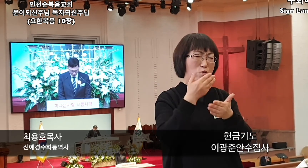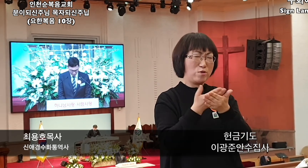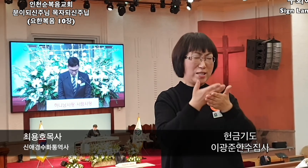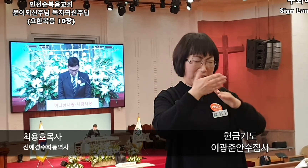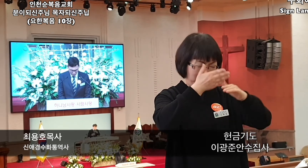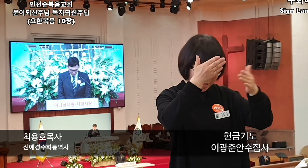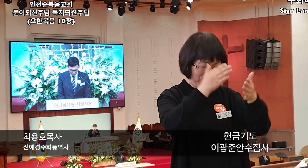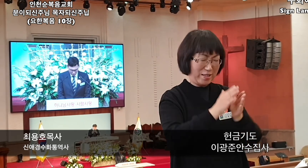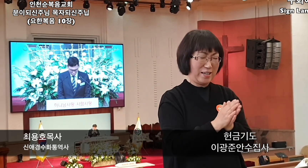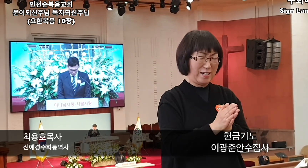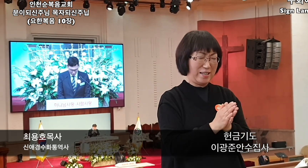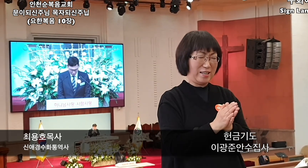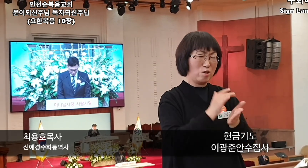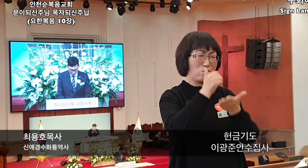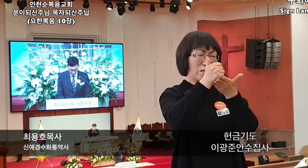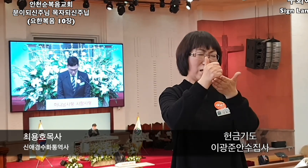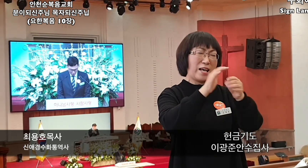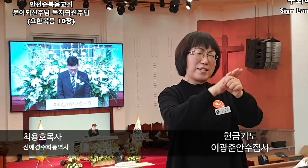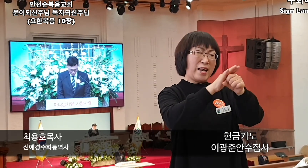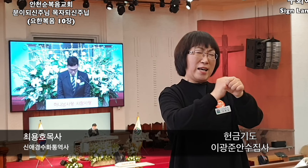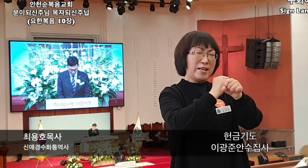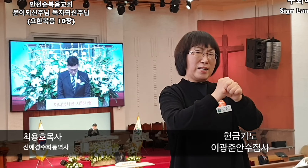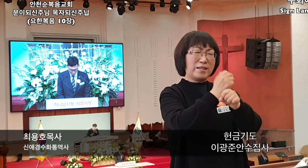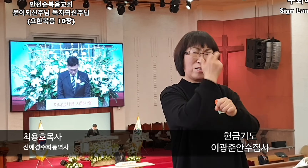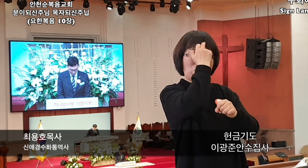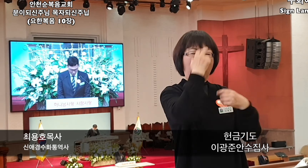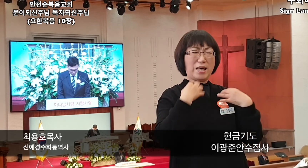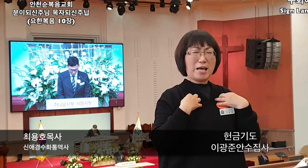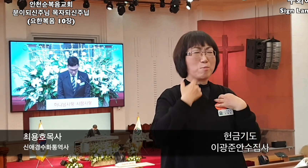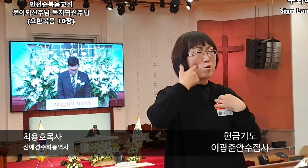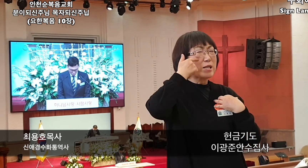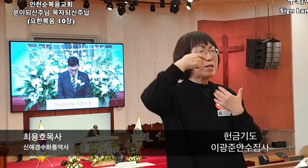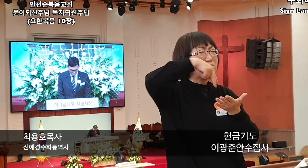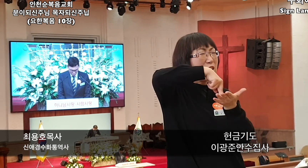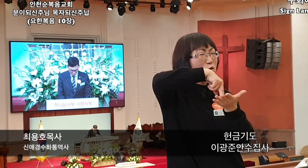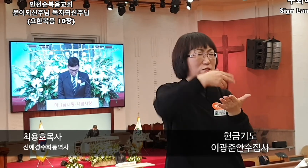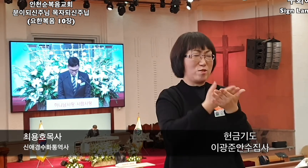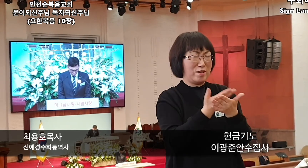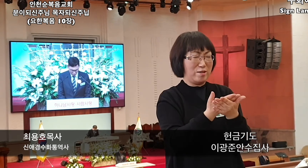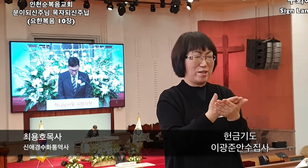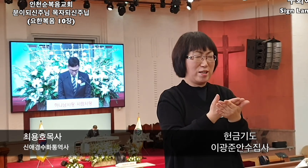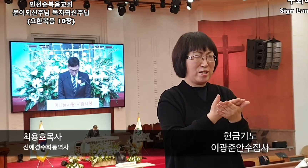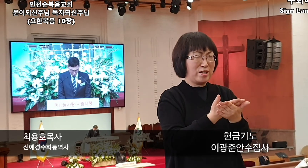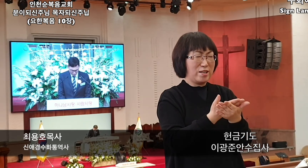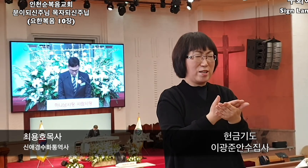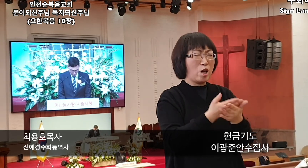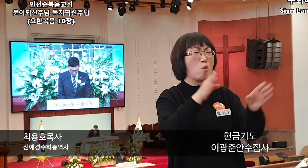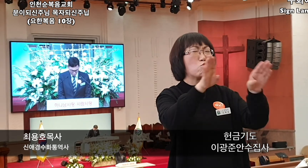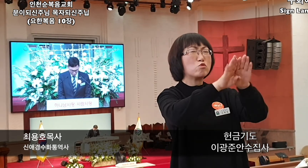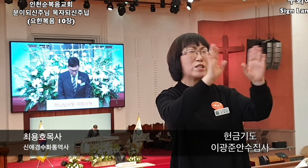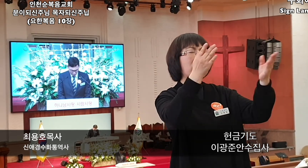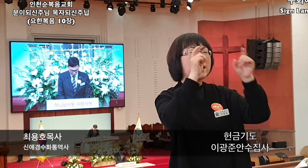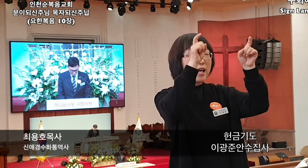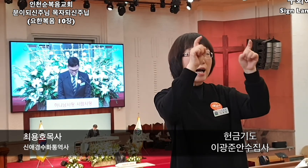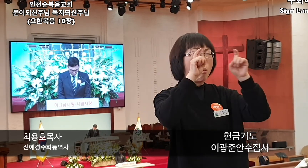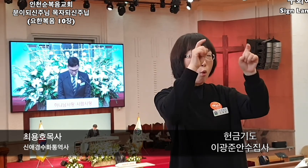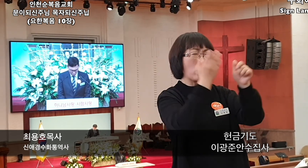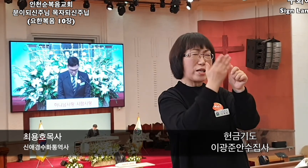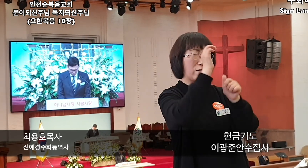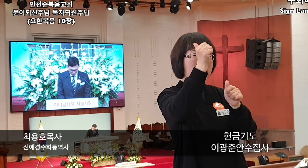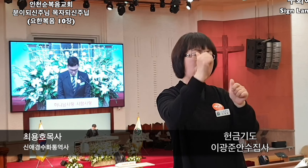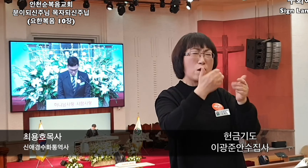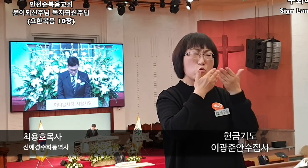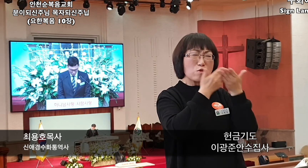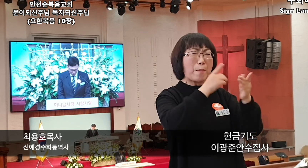인도하시니 감사합니다. 주님께서 사랑하시는 정호 단목사님 단위에 세우시고 문이 되시는 주님, 목배가 되시는